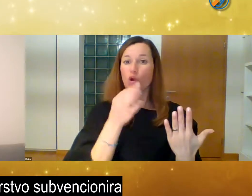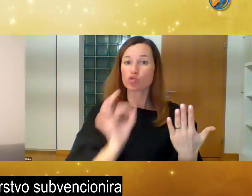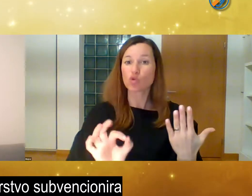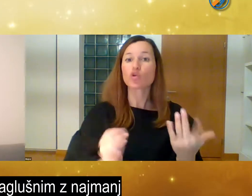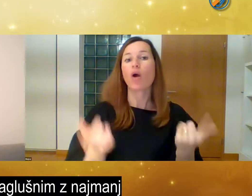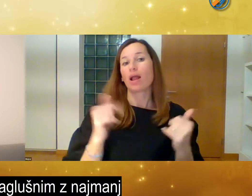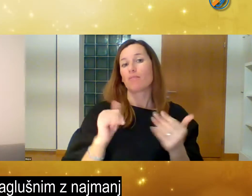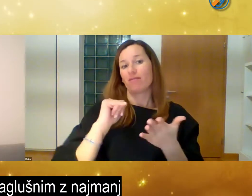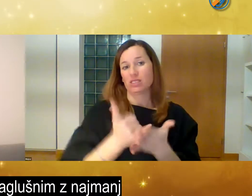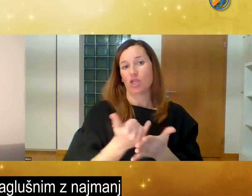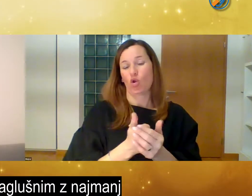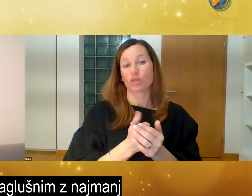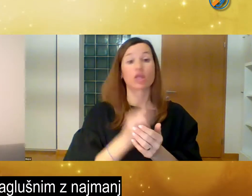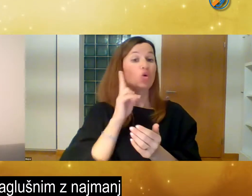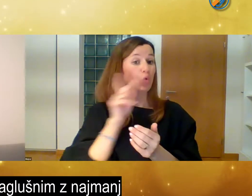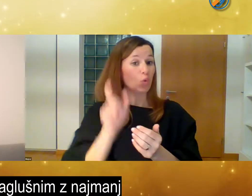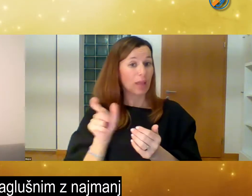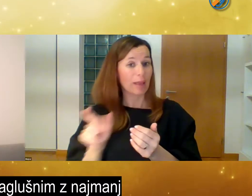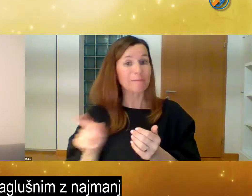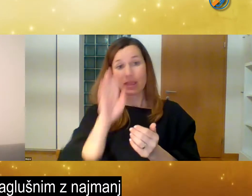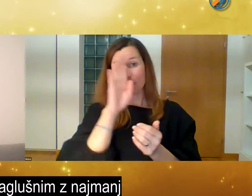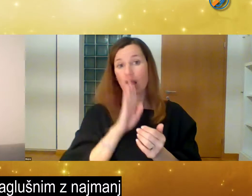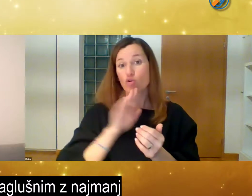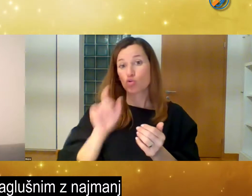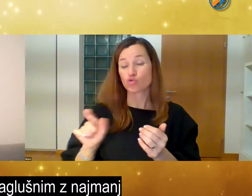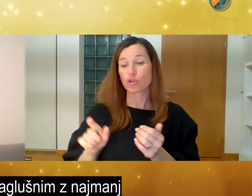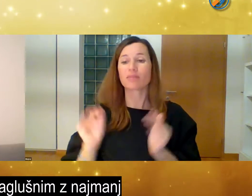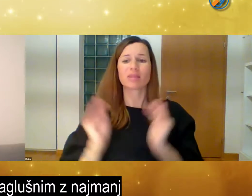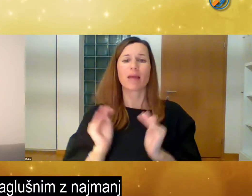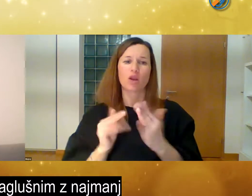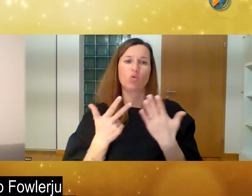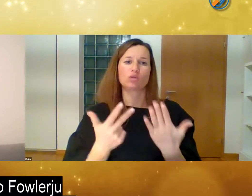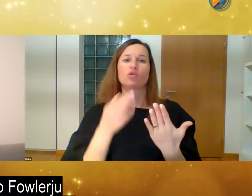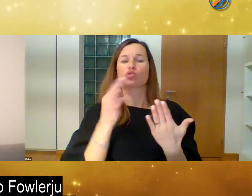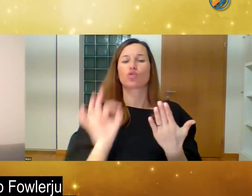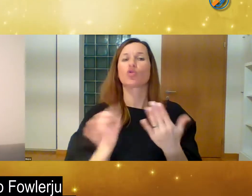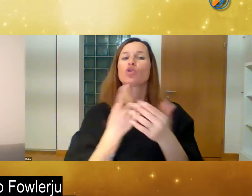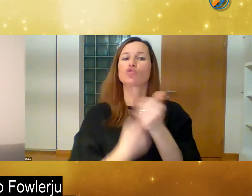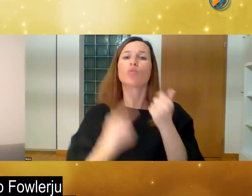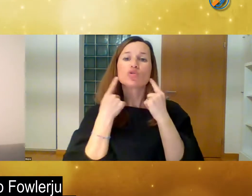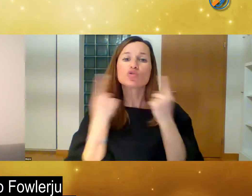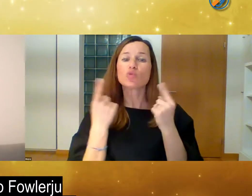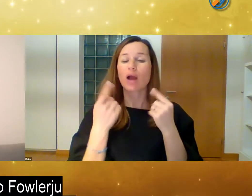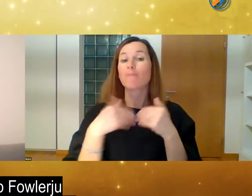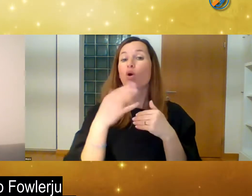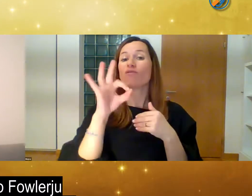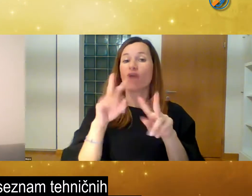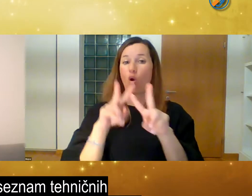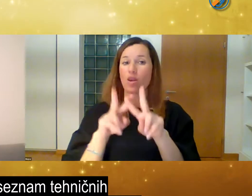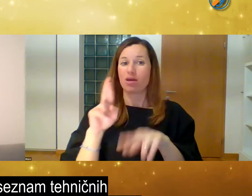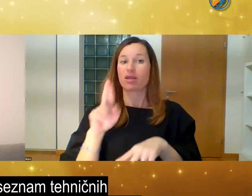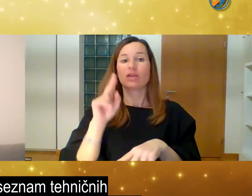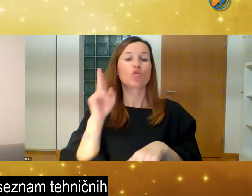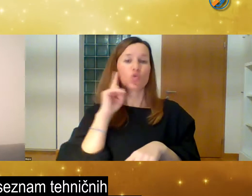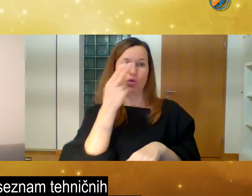celoti gluhim in naglušnim, z najmanj 80% izgubo sluha po Fowlerju ter gluhoslepim.